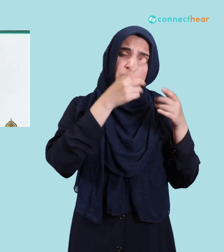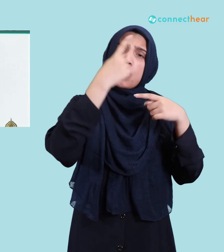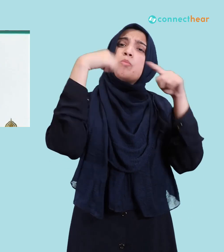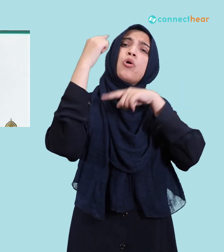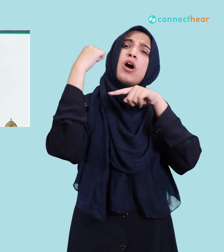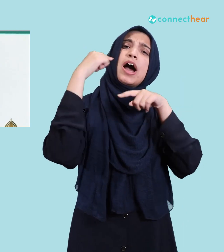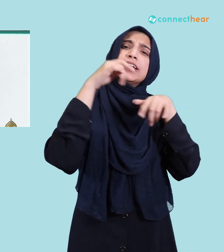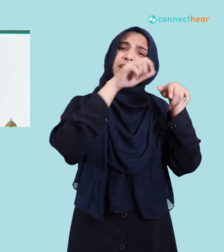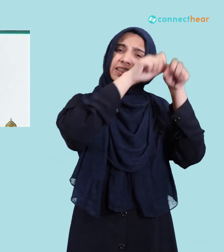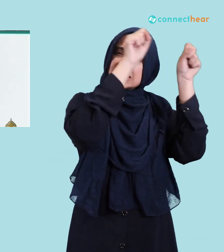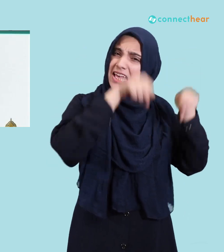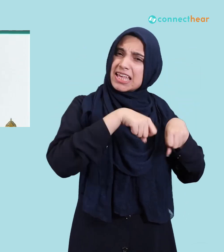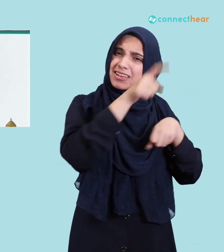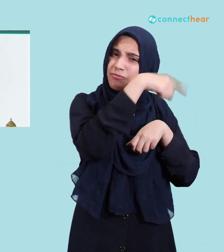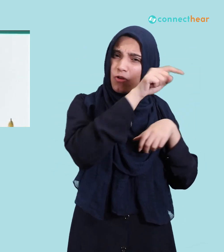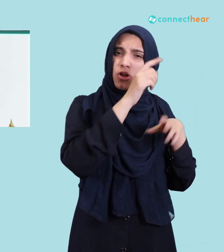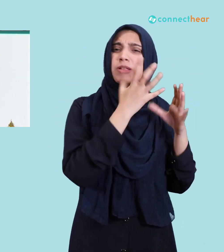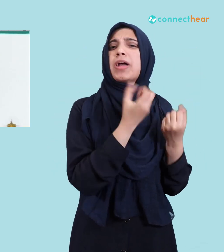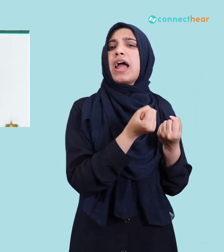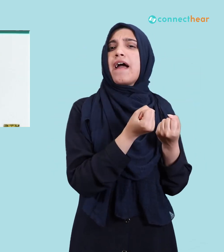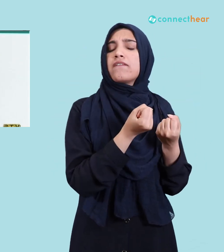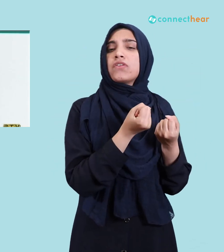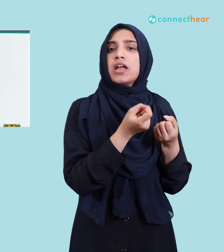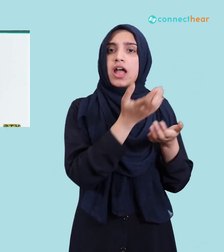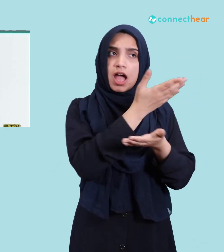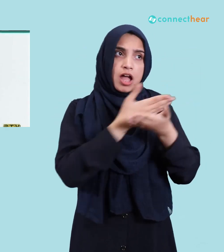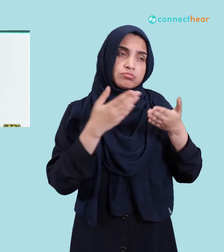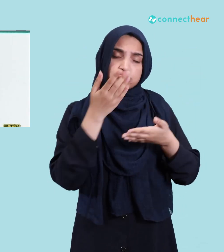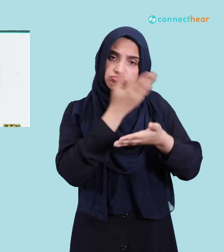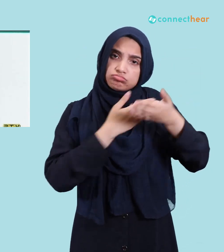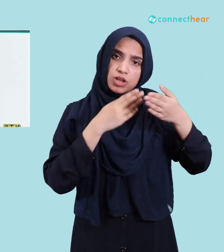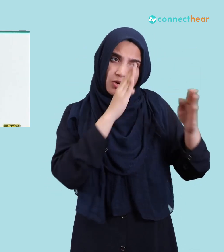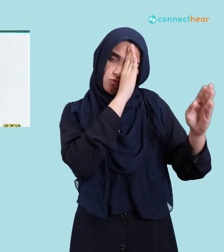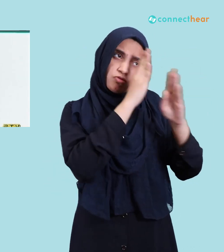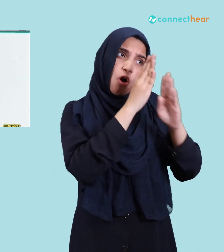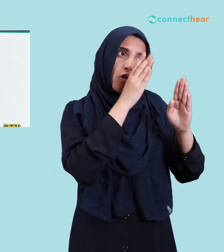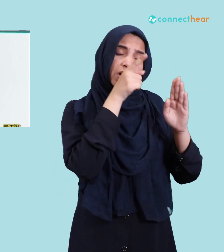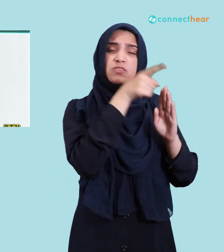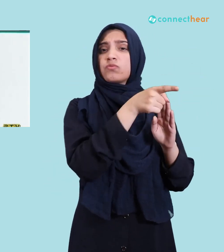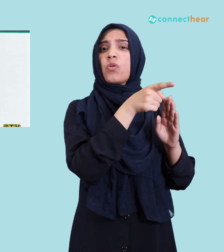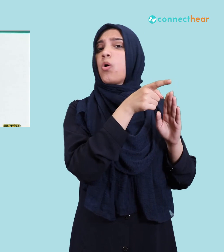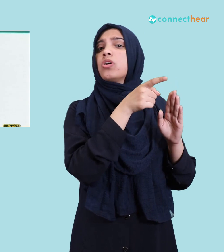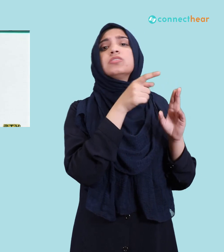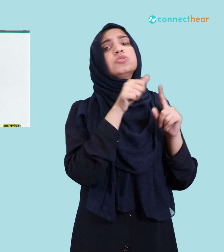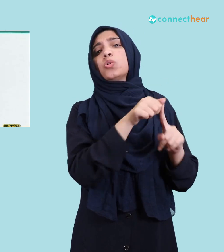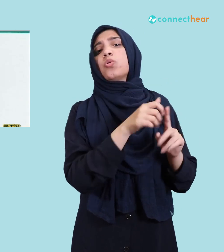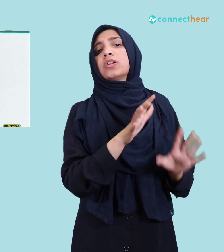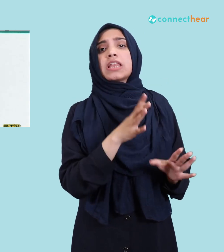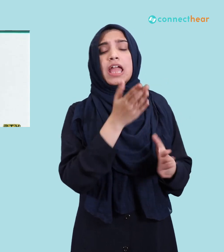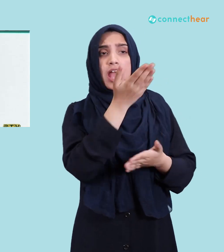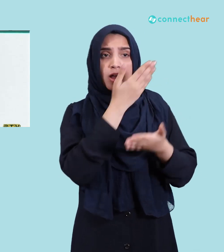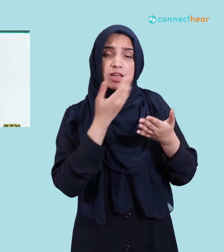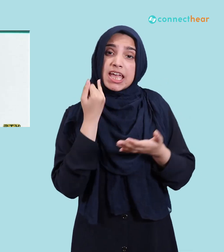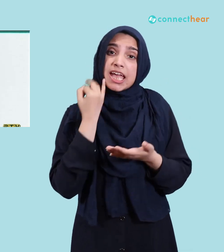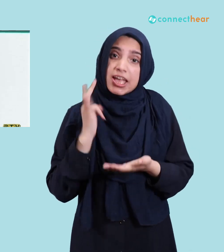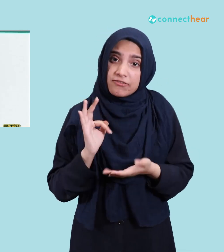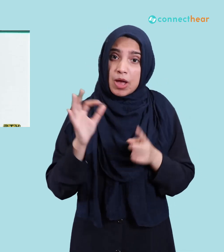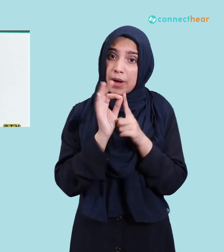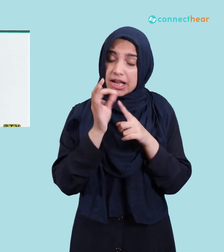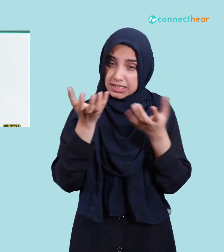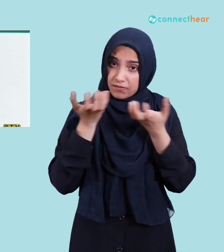اس سے ہم ریلیٹ نہیں کر سکتے. یعنی اس کی جو انڈسٹریلائزیشن ہے اس سے پاکستان اتنا نہیں سیکھ